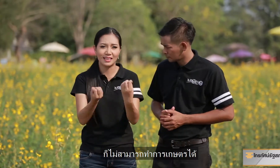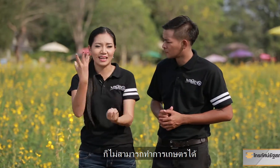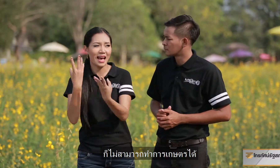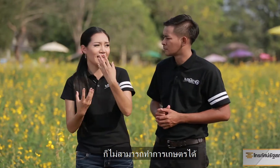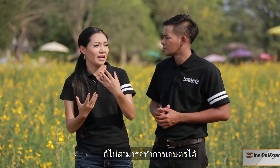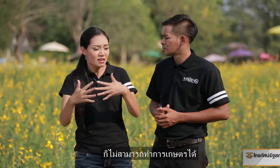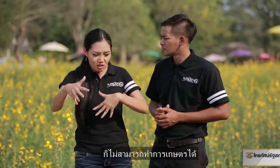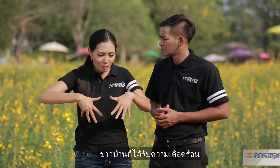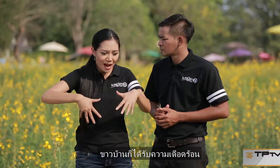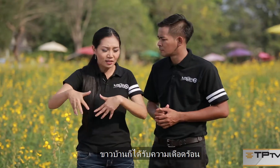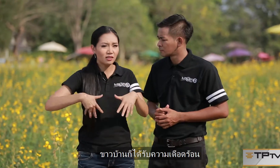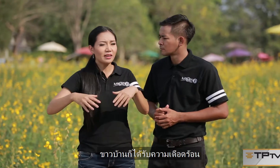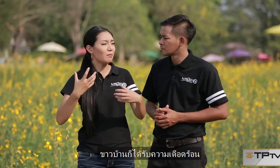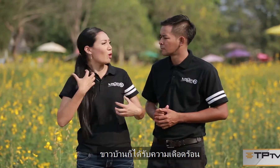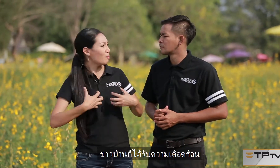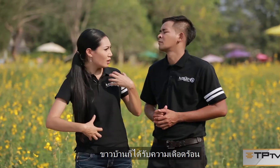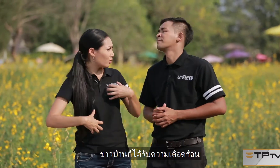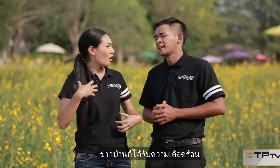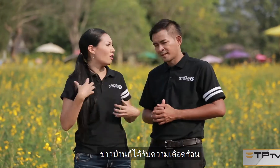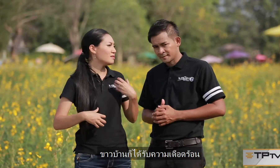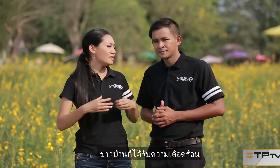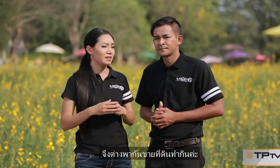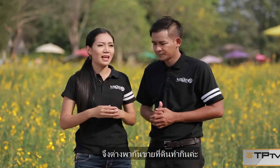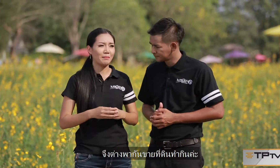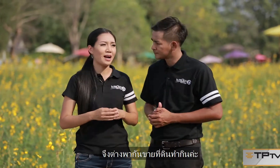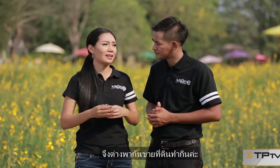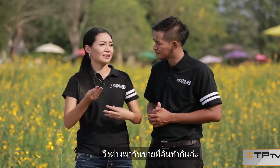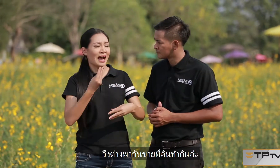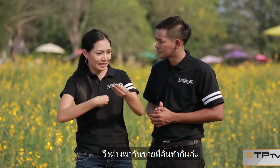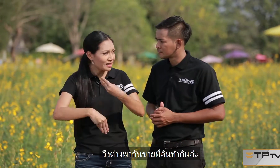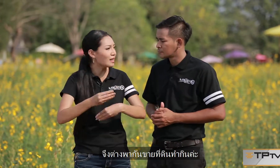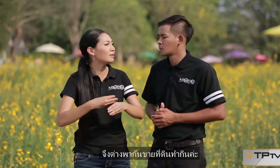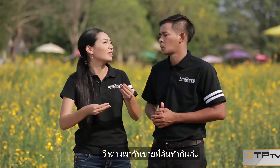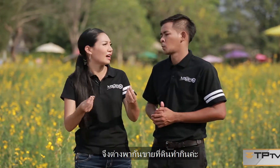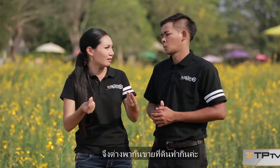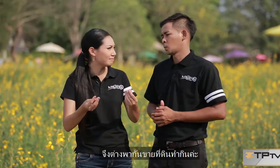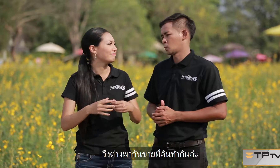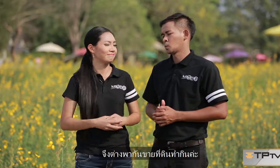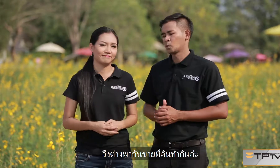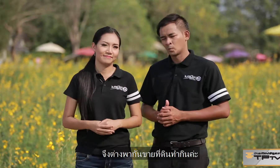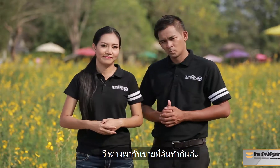ตรได้ชาวบ้านก็ได้รับความเดือดร้อนจึงต่างพากันขายที่ดินทำกินค่ะ